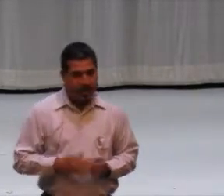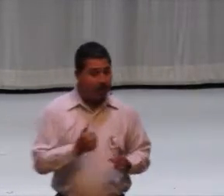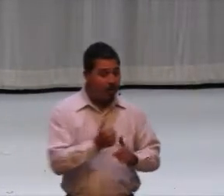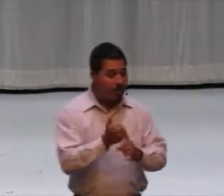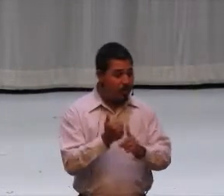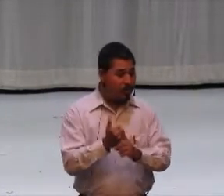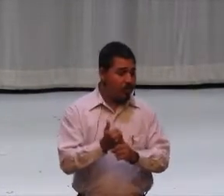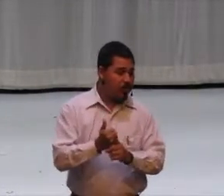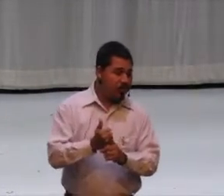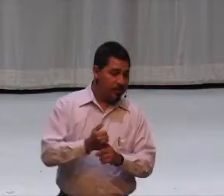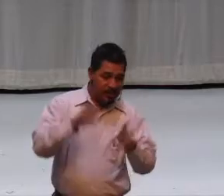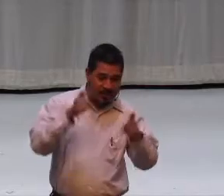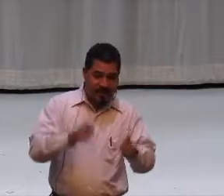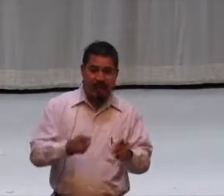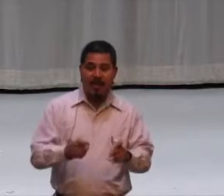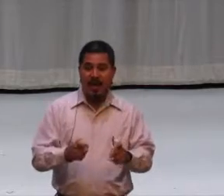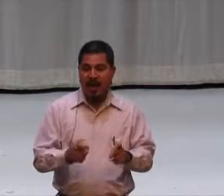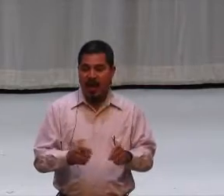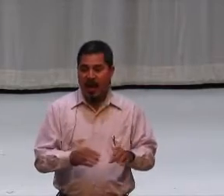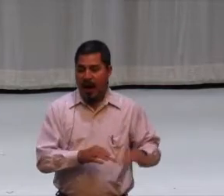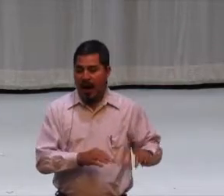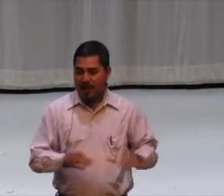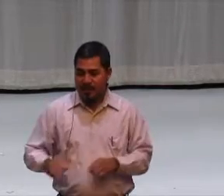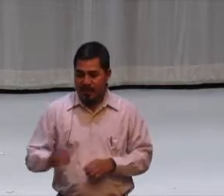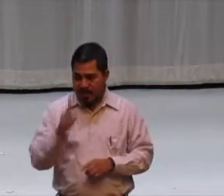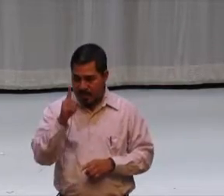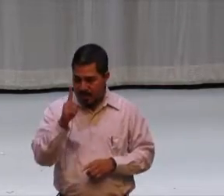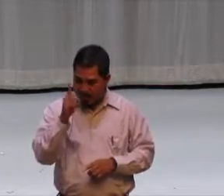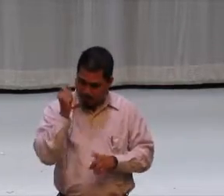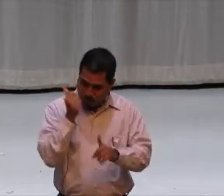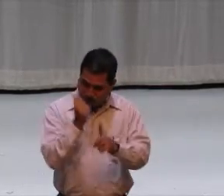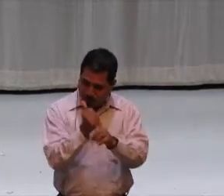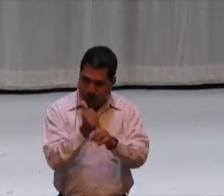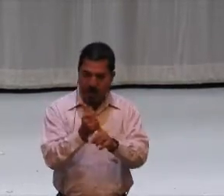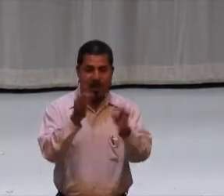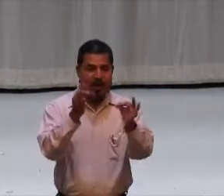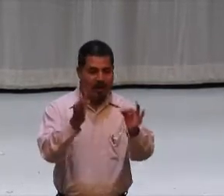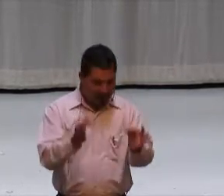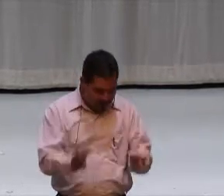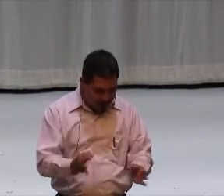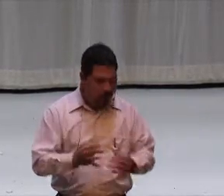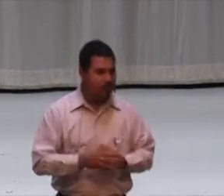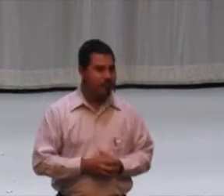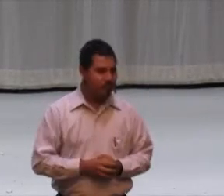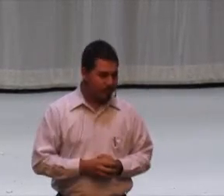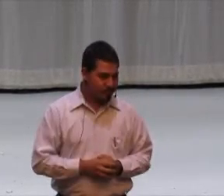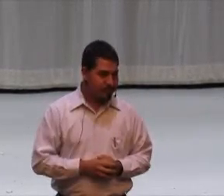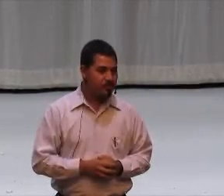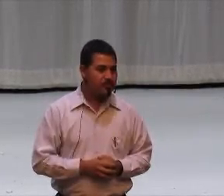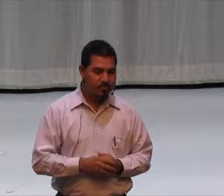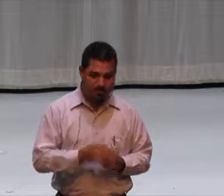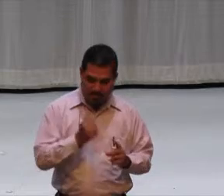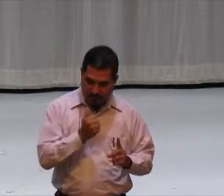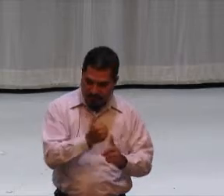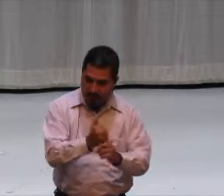cada uno necesita hacer su propia decisión. Cada